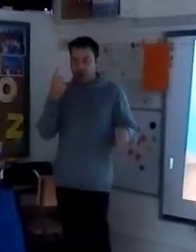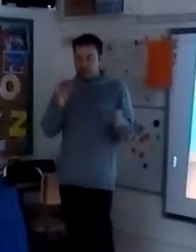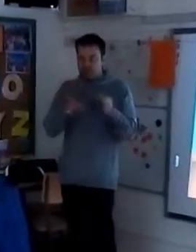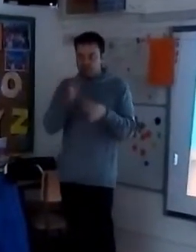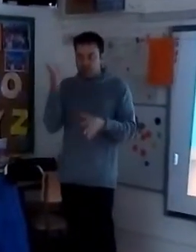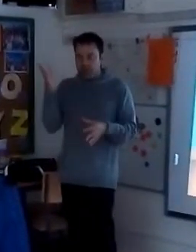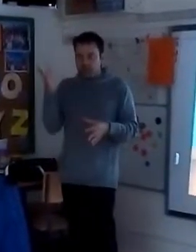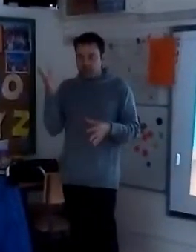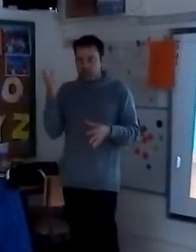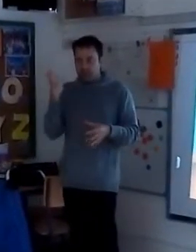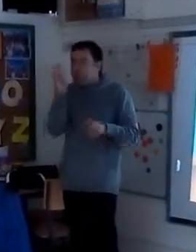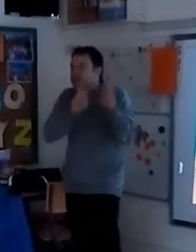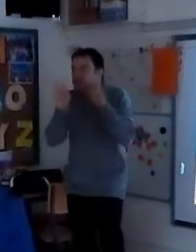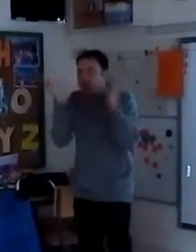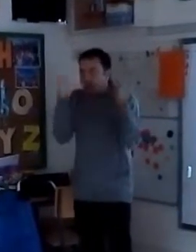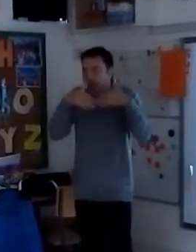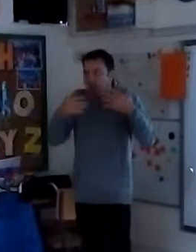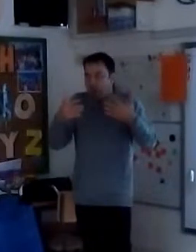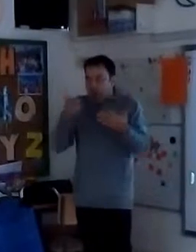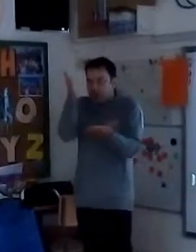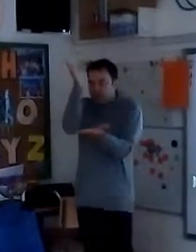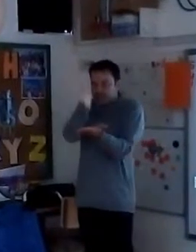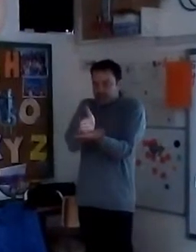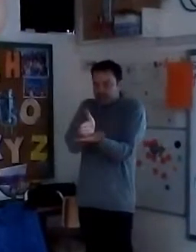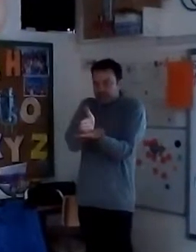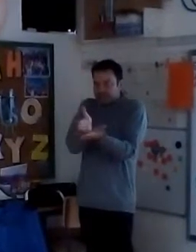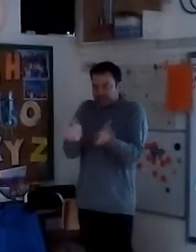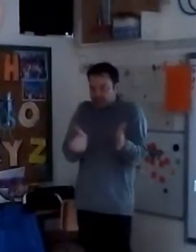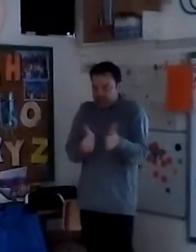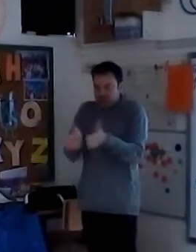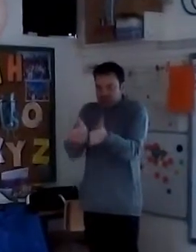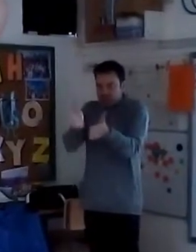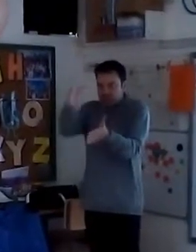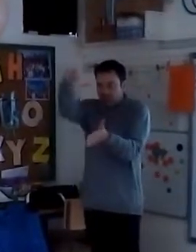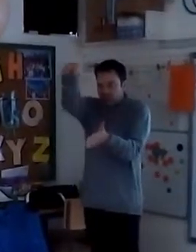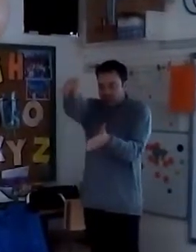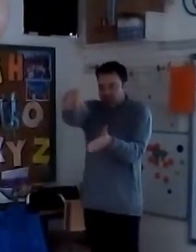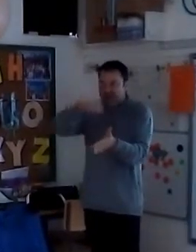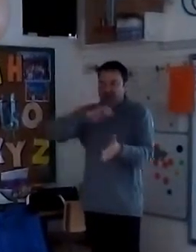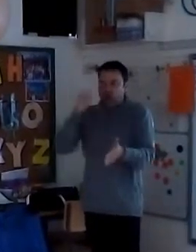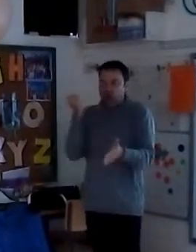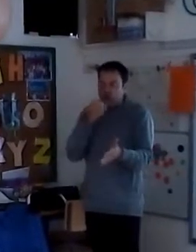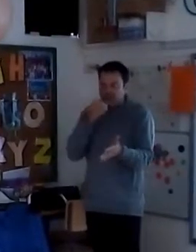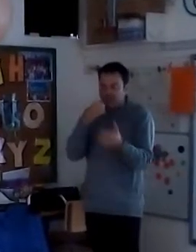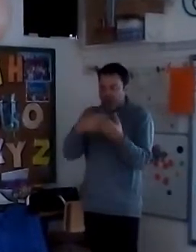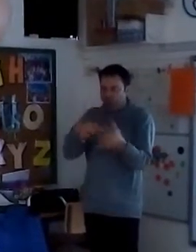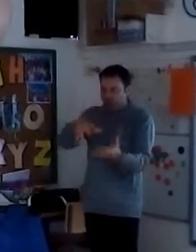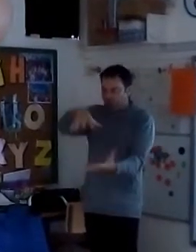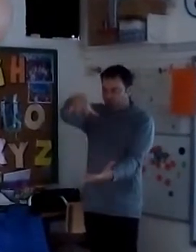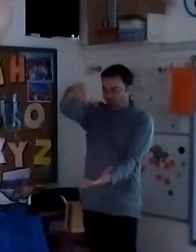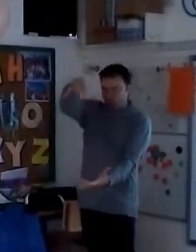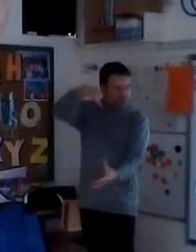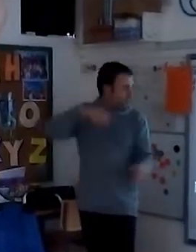encontró una suerte, porque él no lo buscaba ni nada, pero en mitad del camino apareció. apareció este huevo